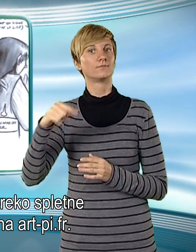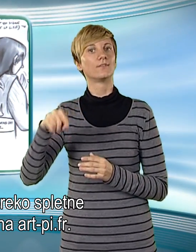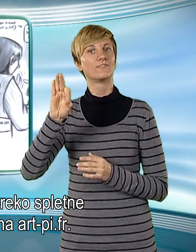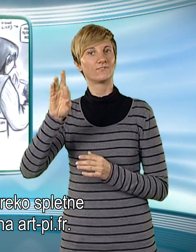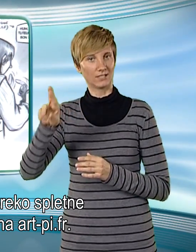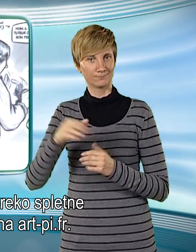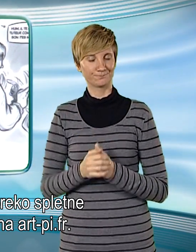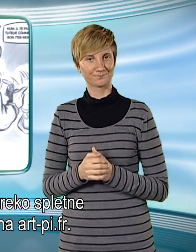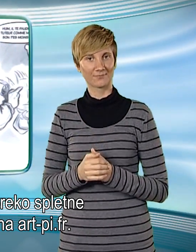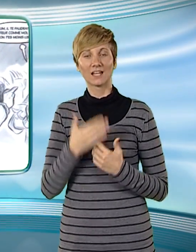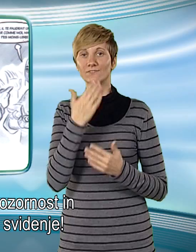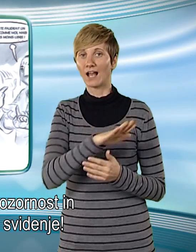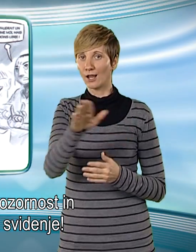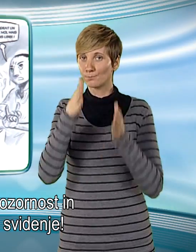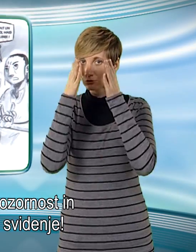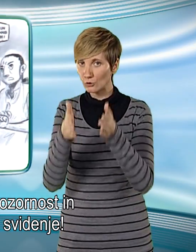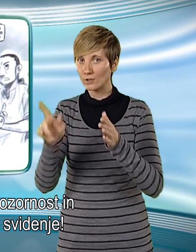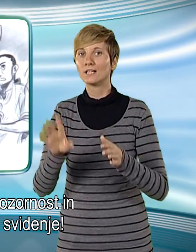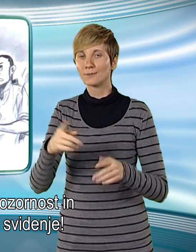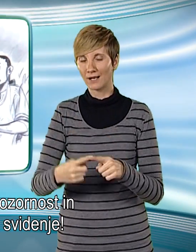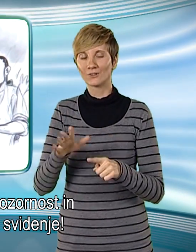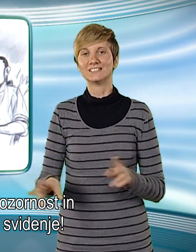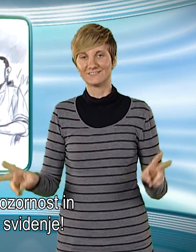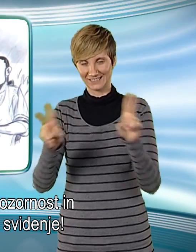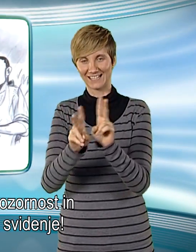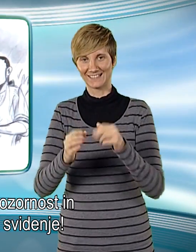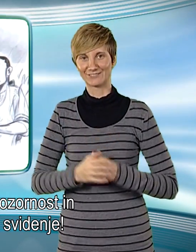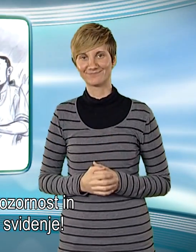Hvala za pozornost in kmalu nasvidenje.